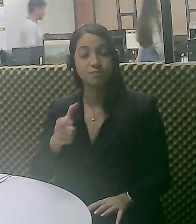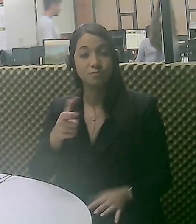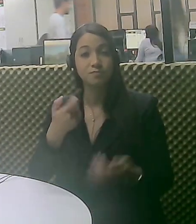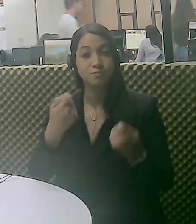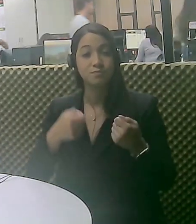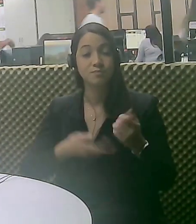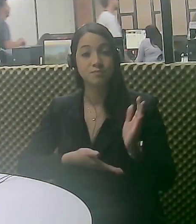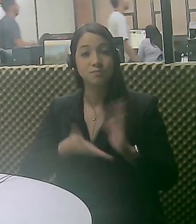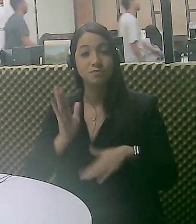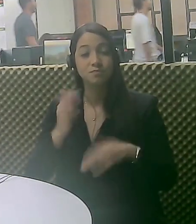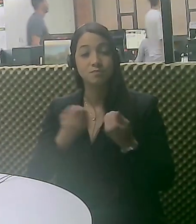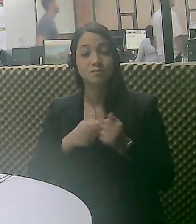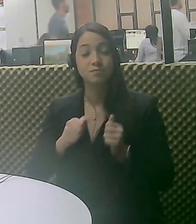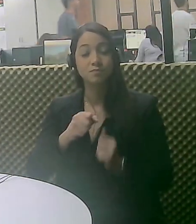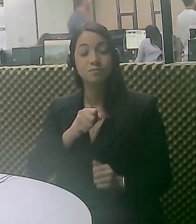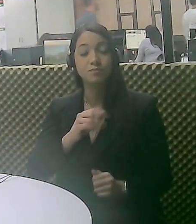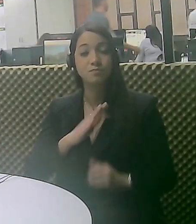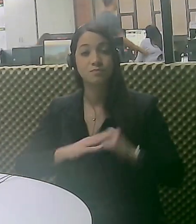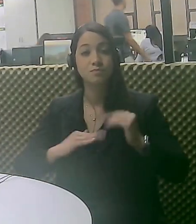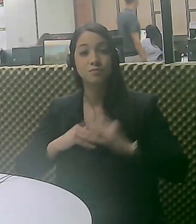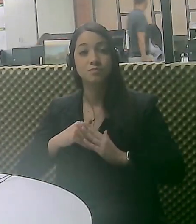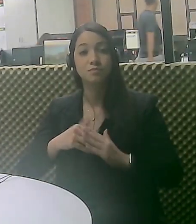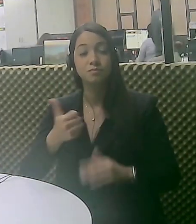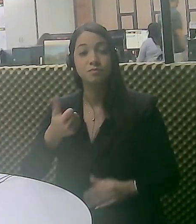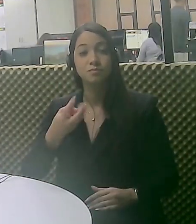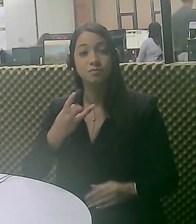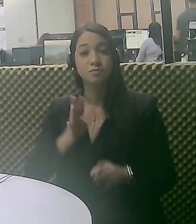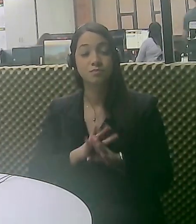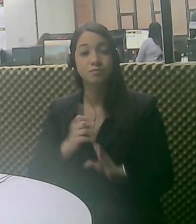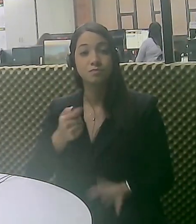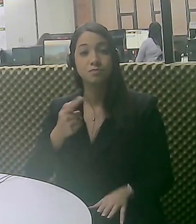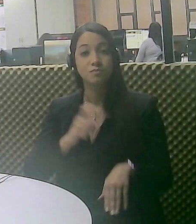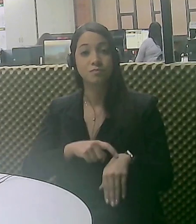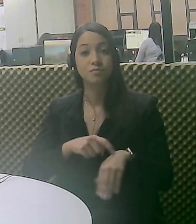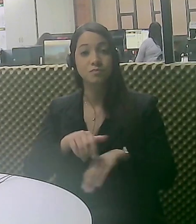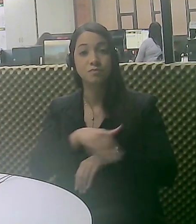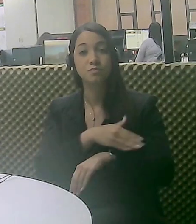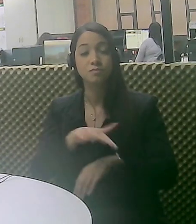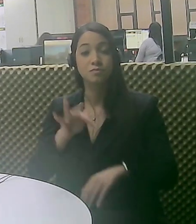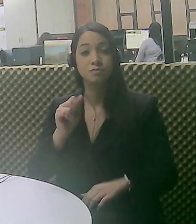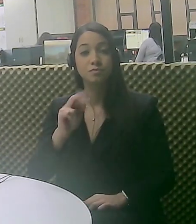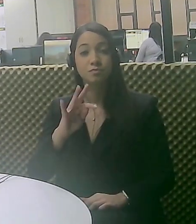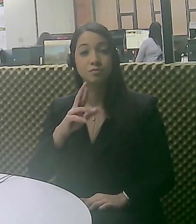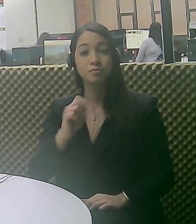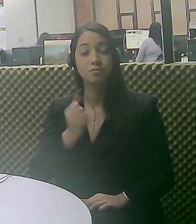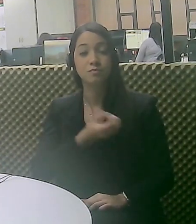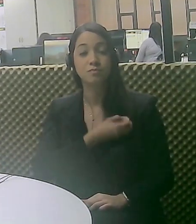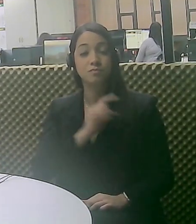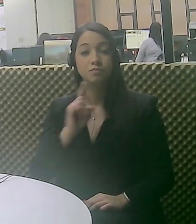devem procurar o ônibus Meu Ofício entre 13 e 17 horas na Rua da Fartura, número